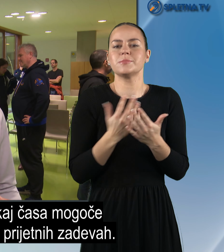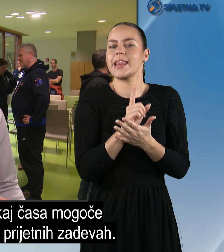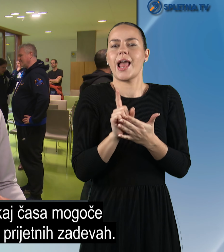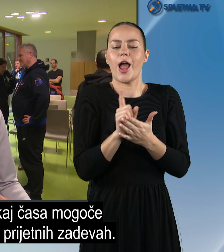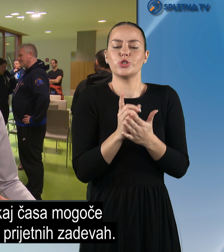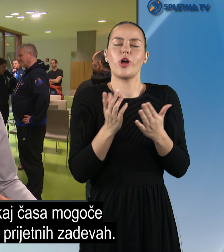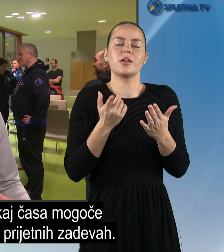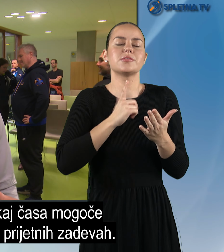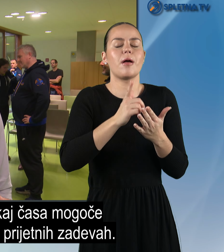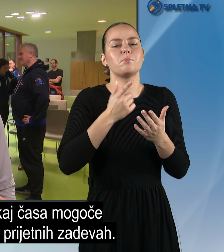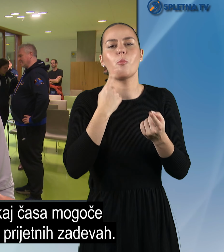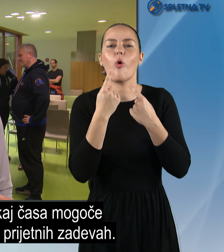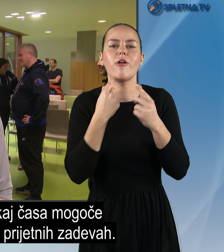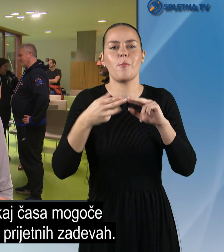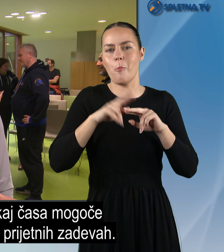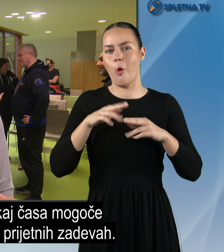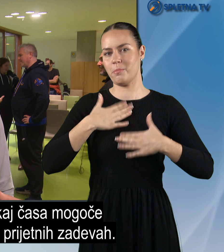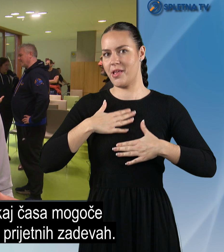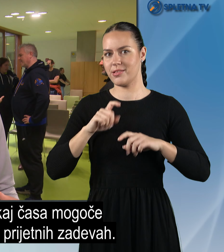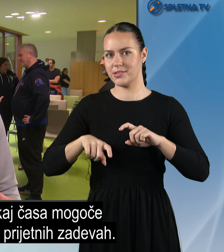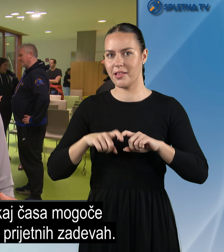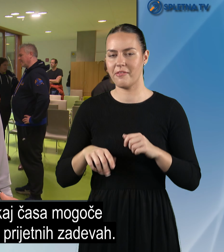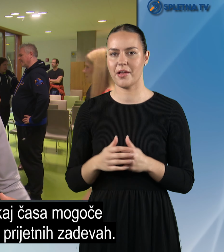se pogovarjamo o mogoče bolj prijetnih zadevah.